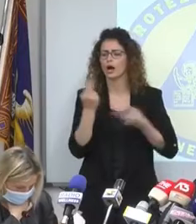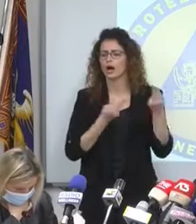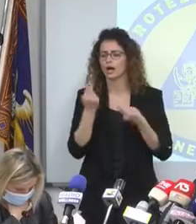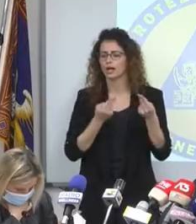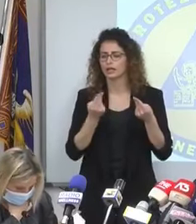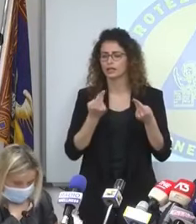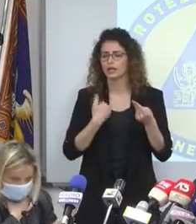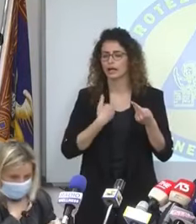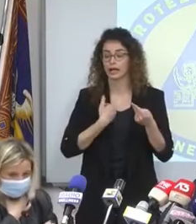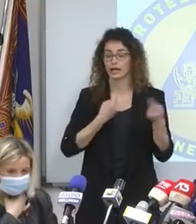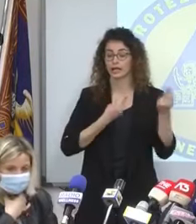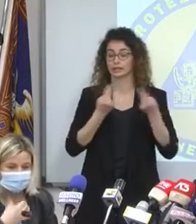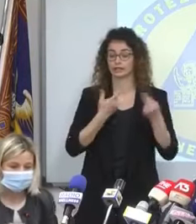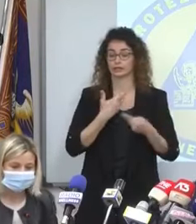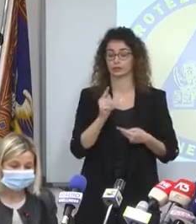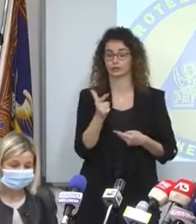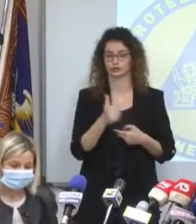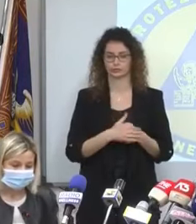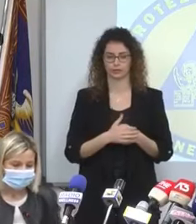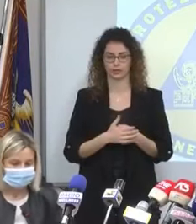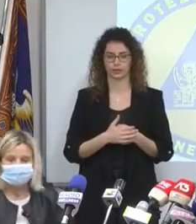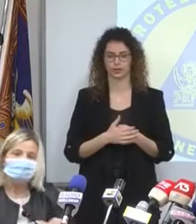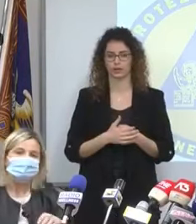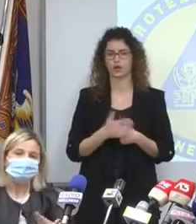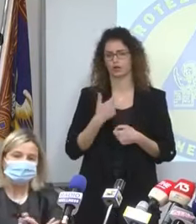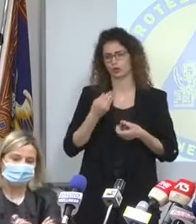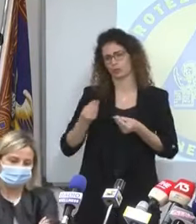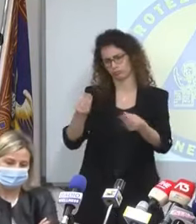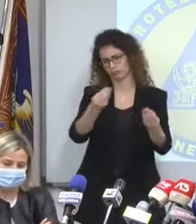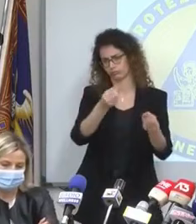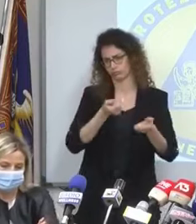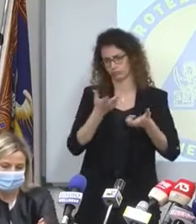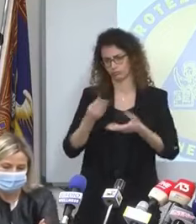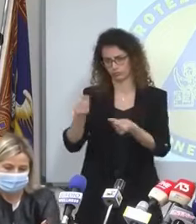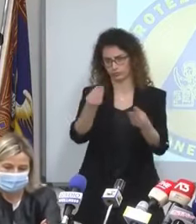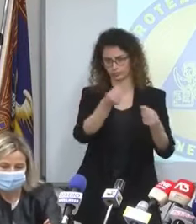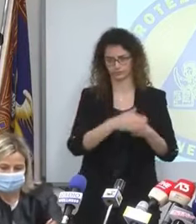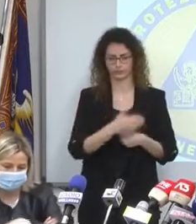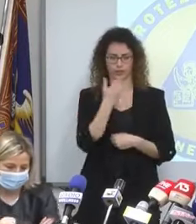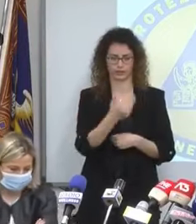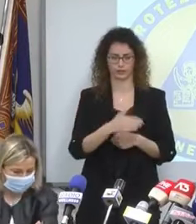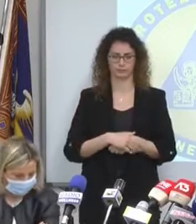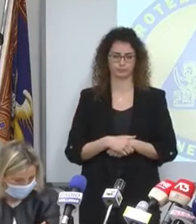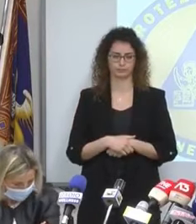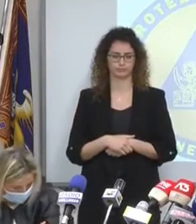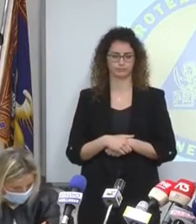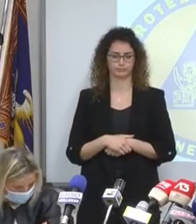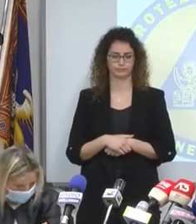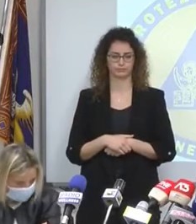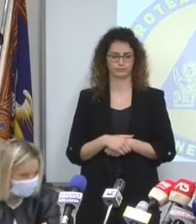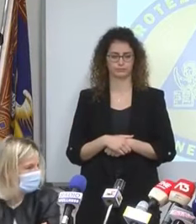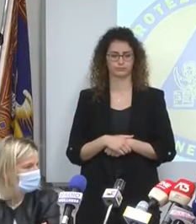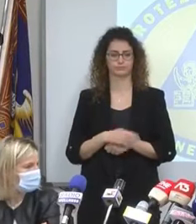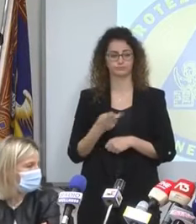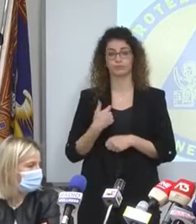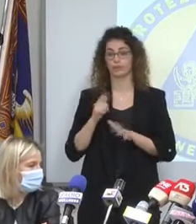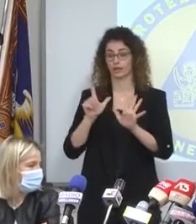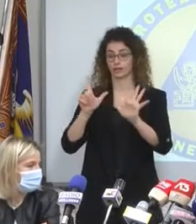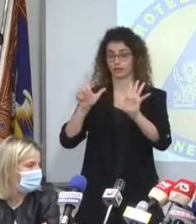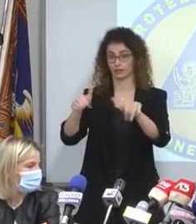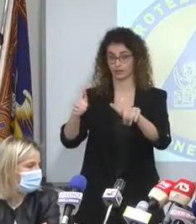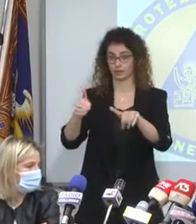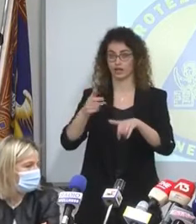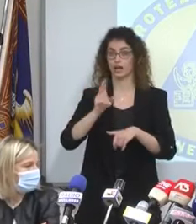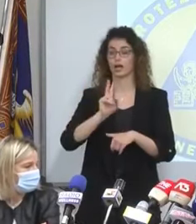In quanti sono, non ho il numero complessivo. Allora, vi mandiamo poi dei dati, dei disaggregati. E sentite, la prossima